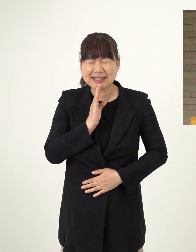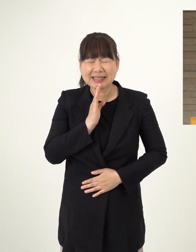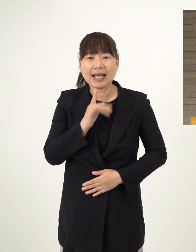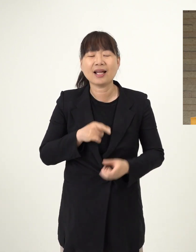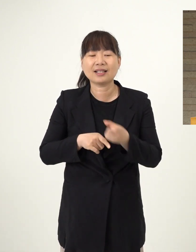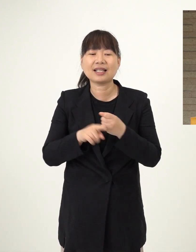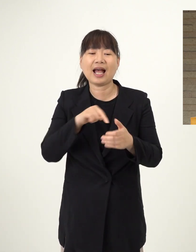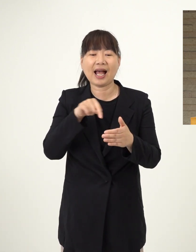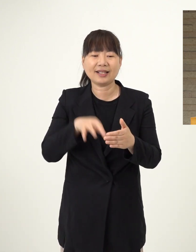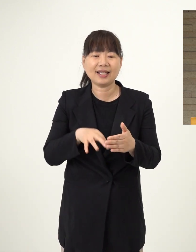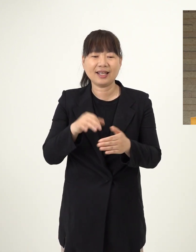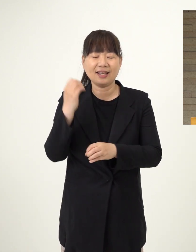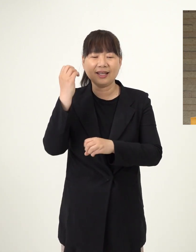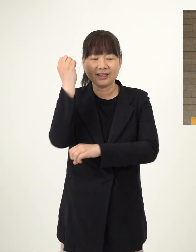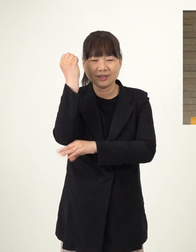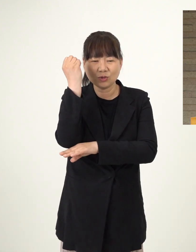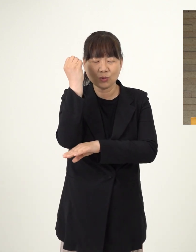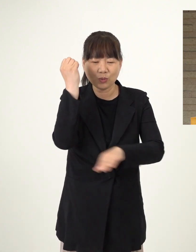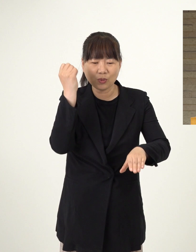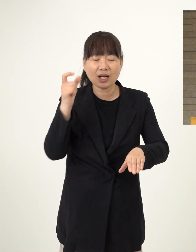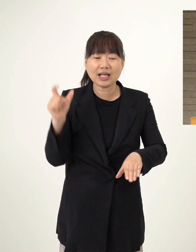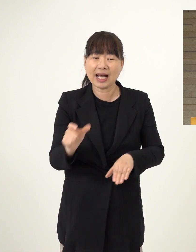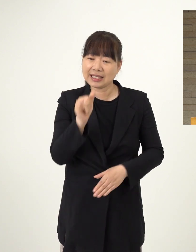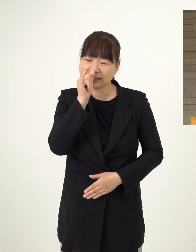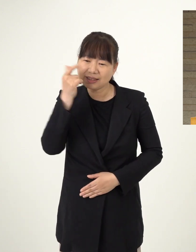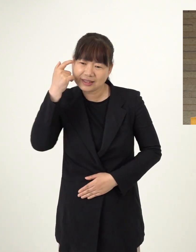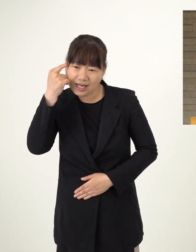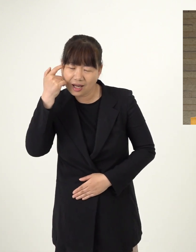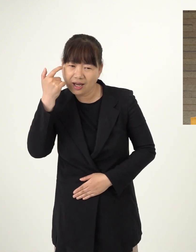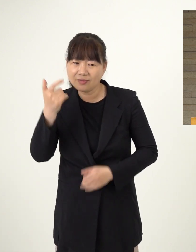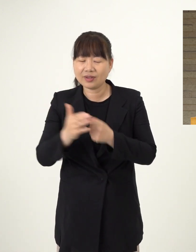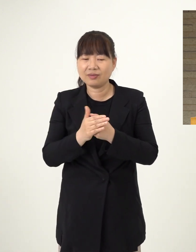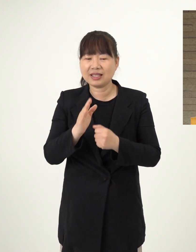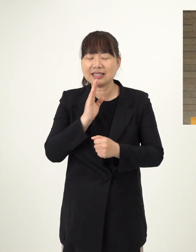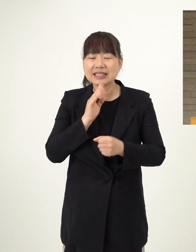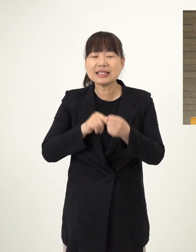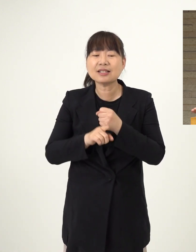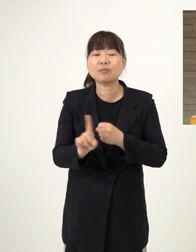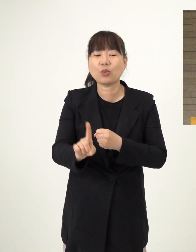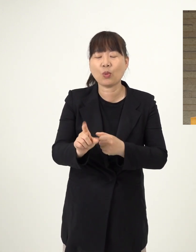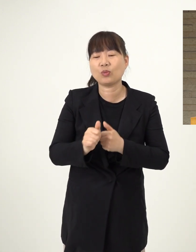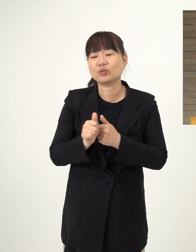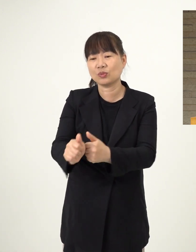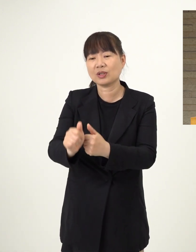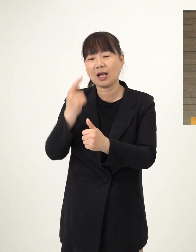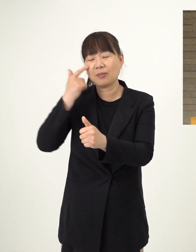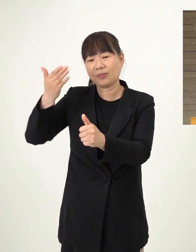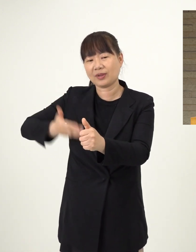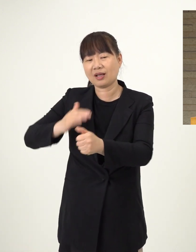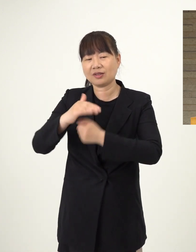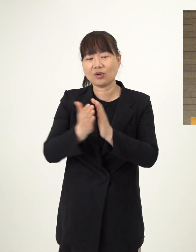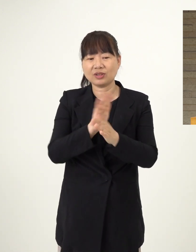과연 그 진리가 뭘까? 우리가 그것을 쫓아가 봐야 되겠죠? 성경을 잘 보세요.